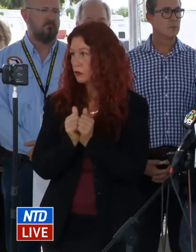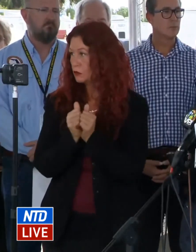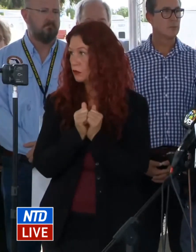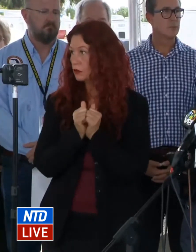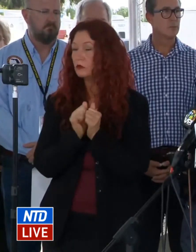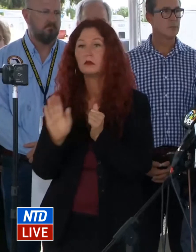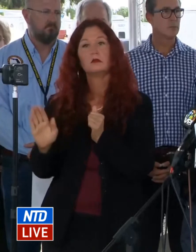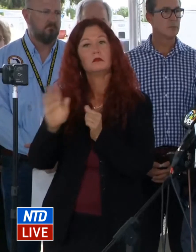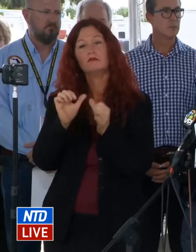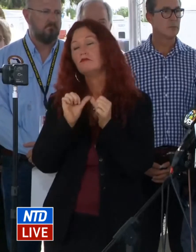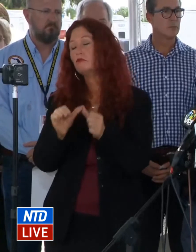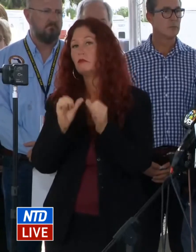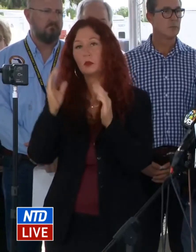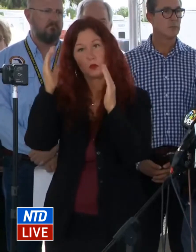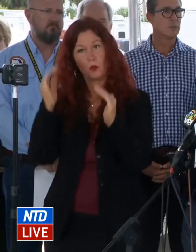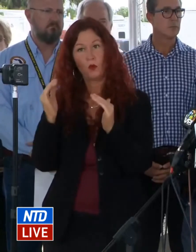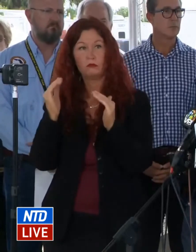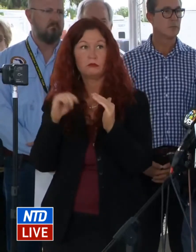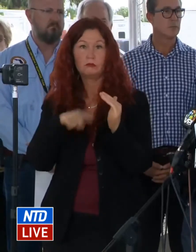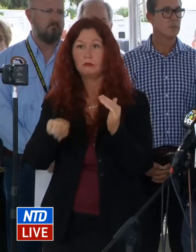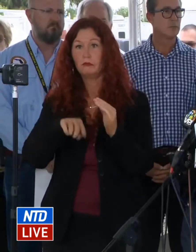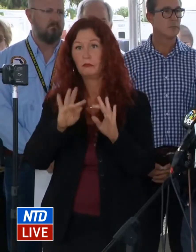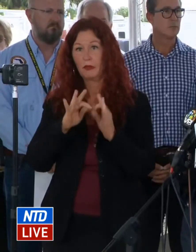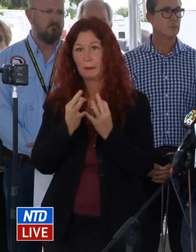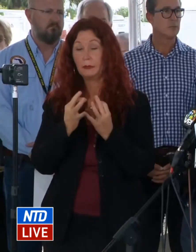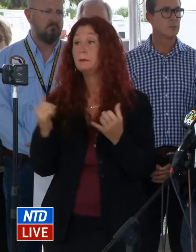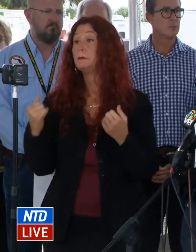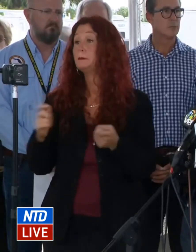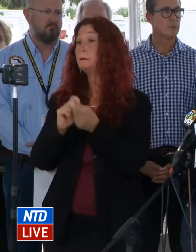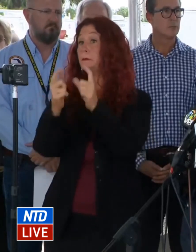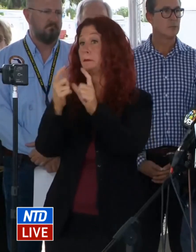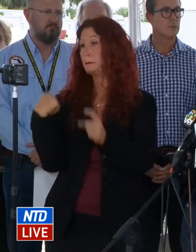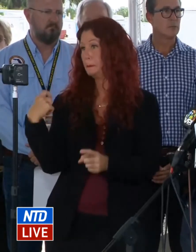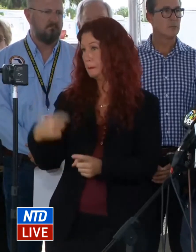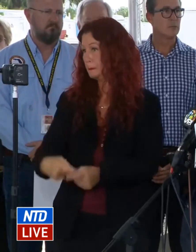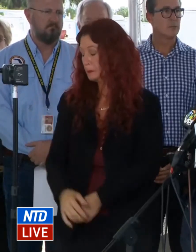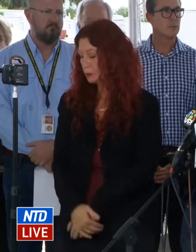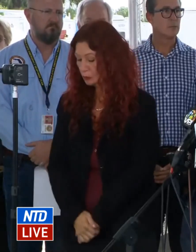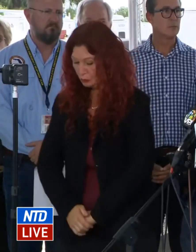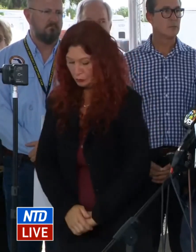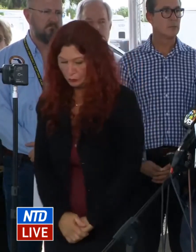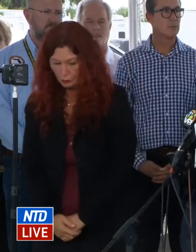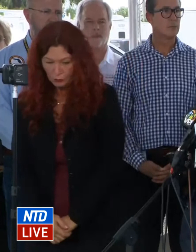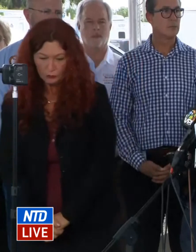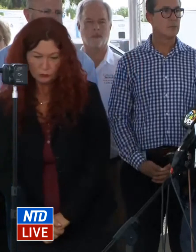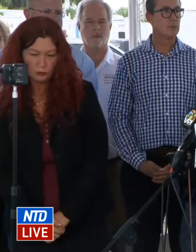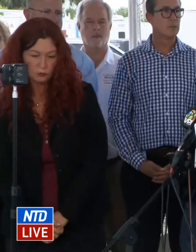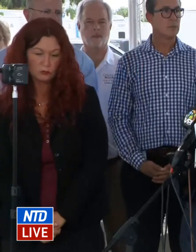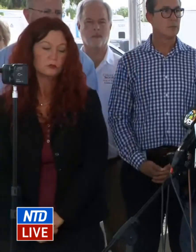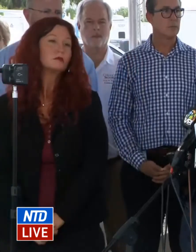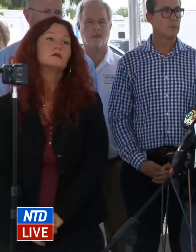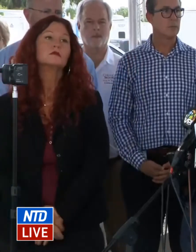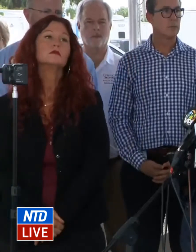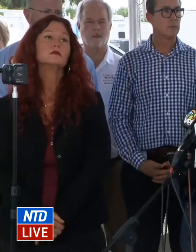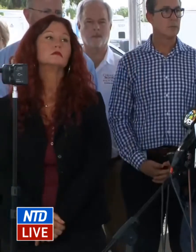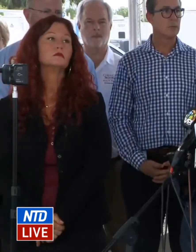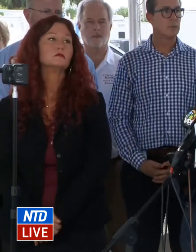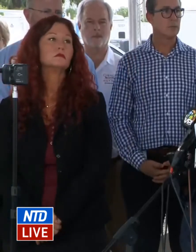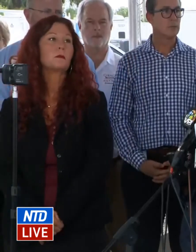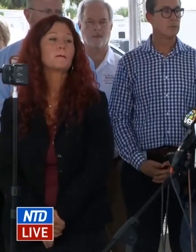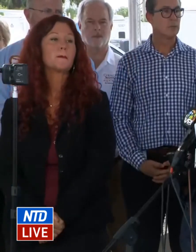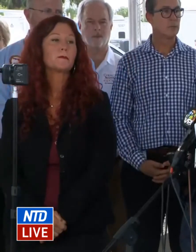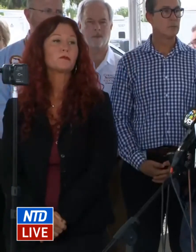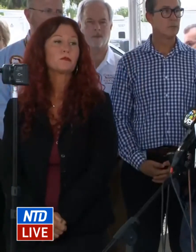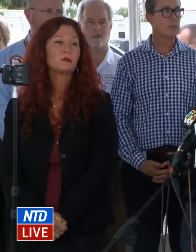time for our families. La misión de búsqueda y rescate continúa 20 horas al día